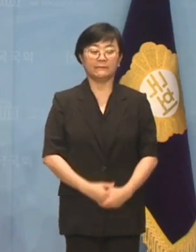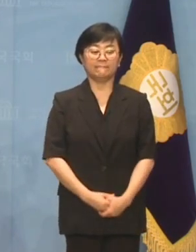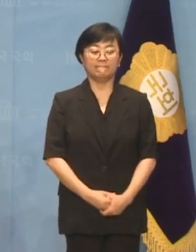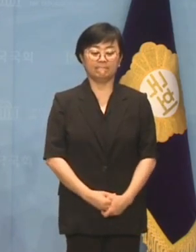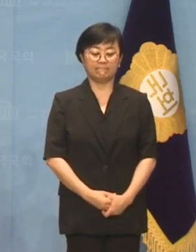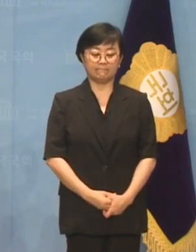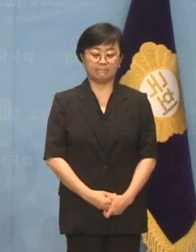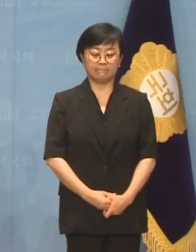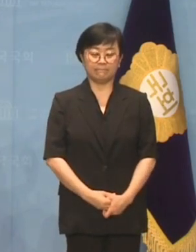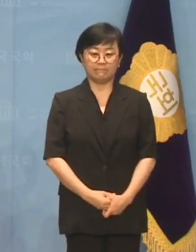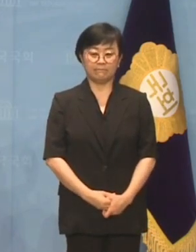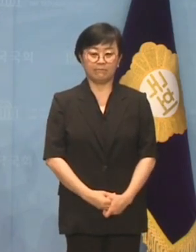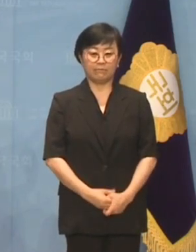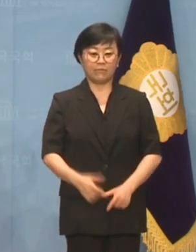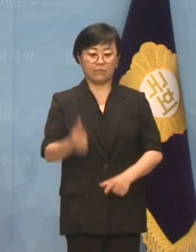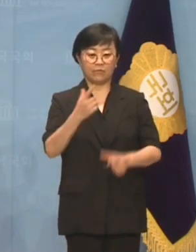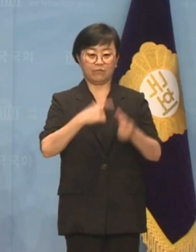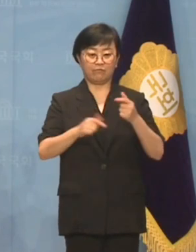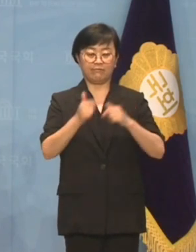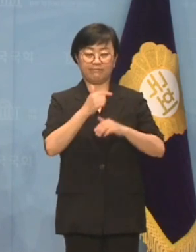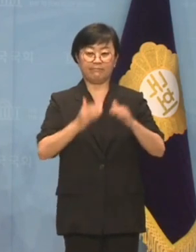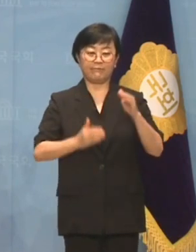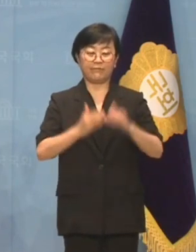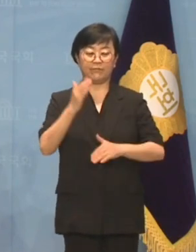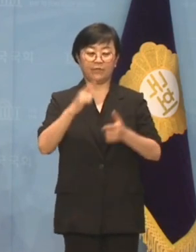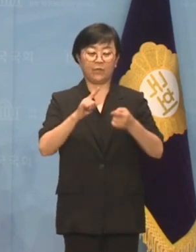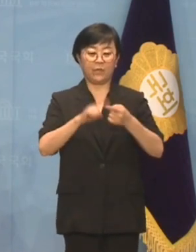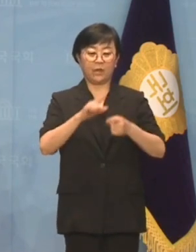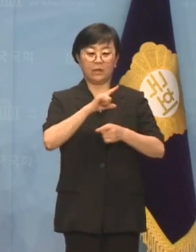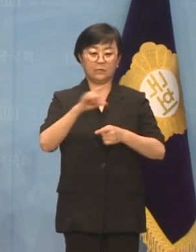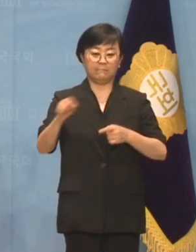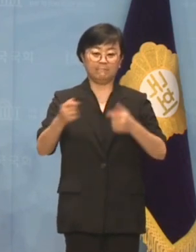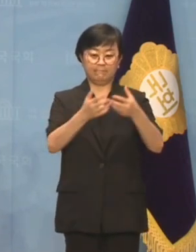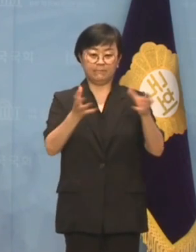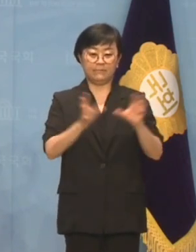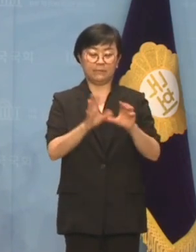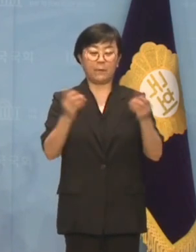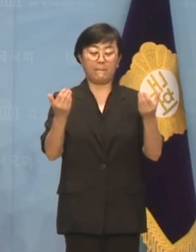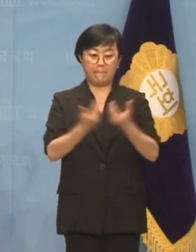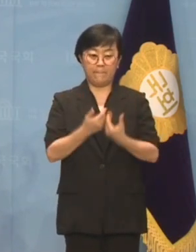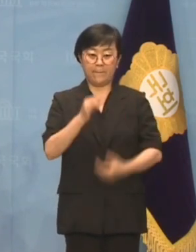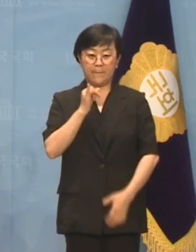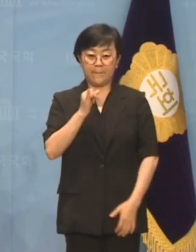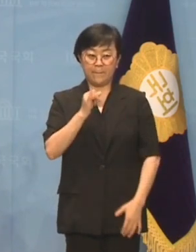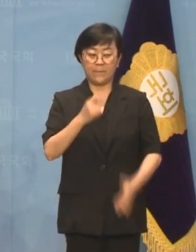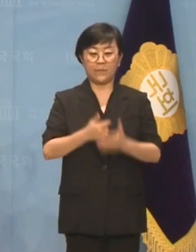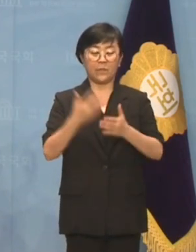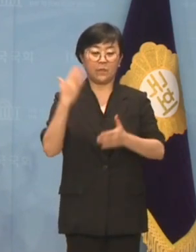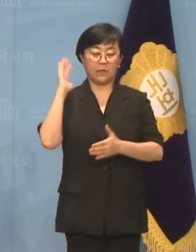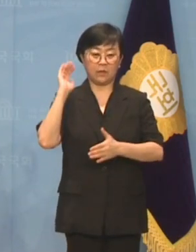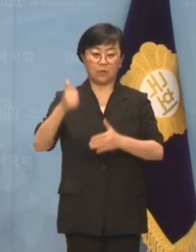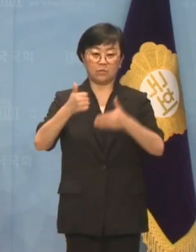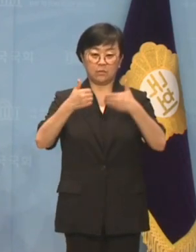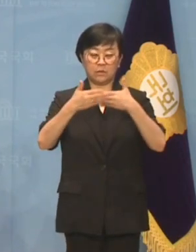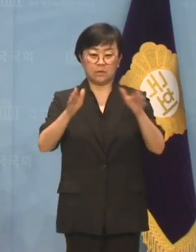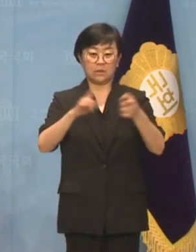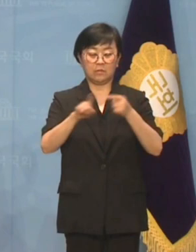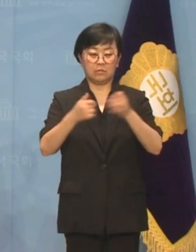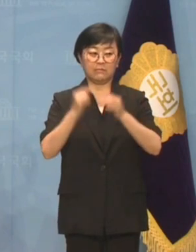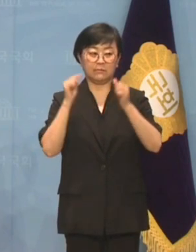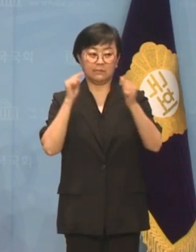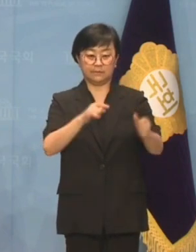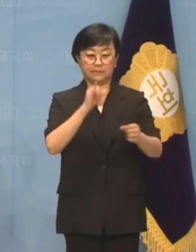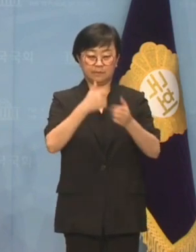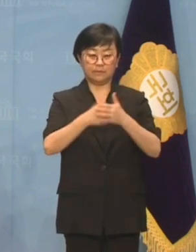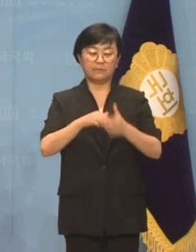걱정스럽습니다. 더욱 가관인 것은 해당 지방자치단체의 반대에도 불구하고 대통령실에서 직접 지시했다고